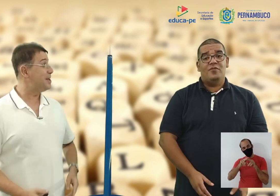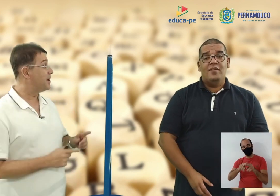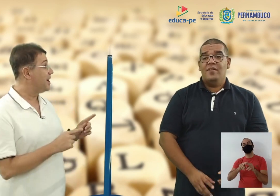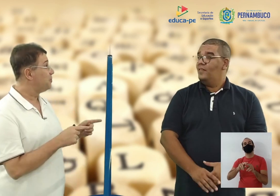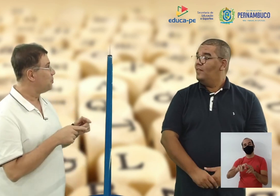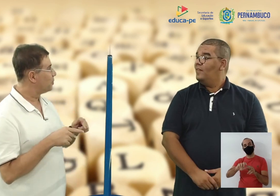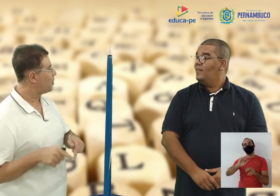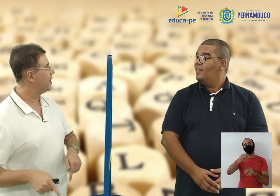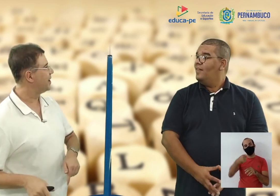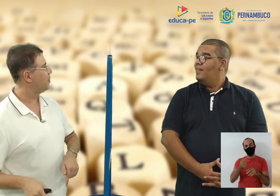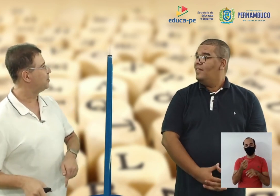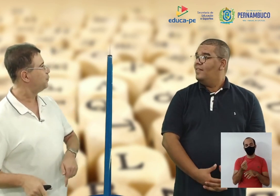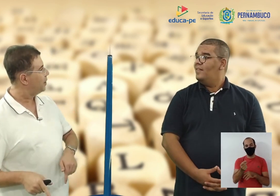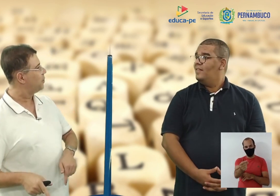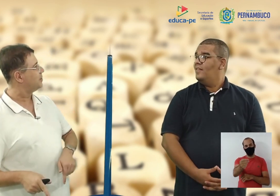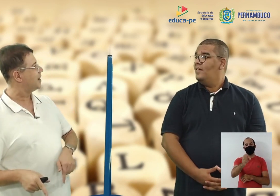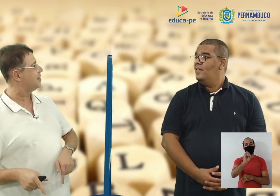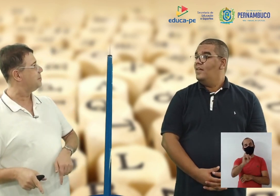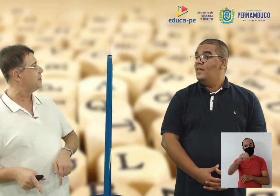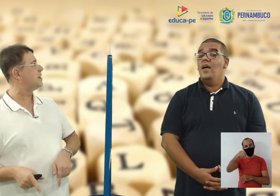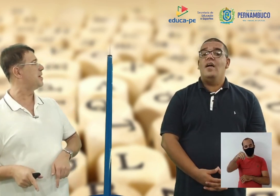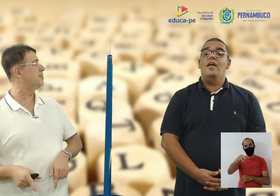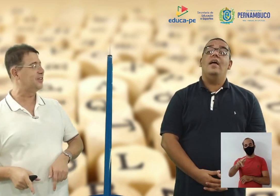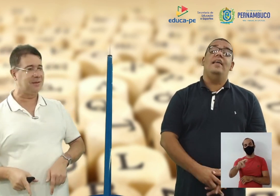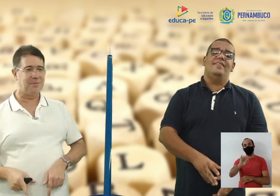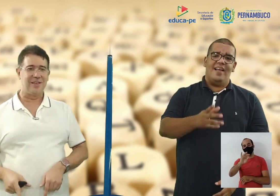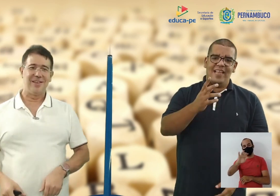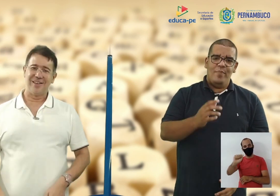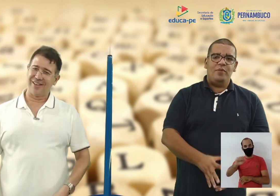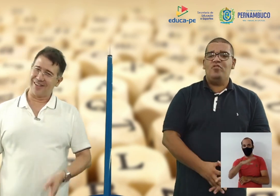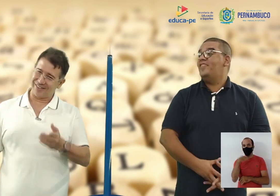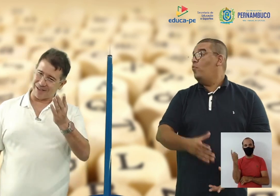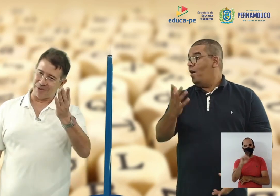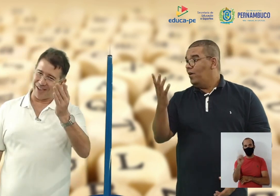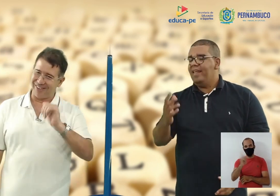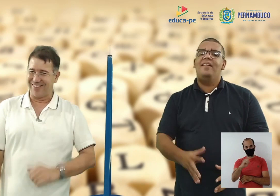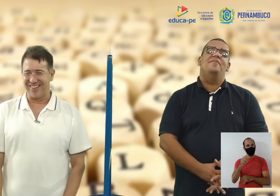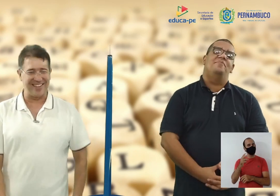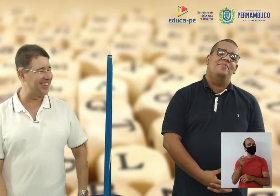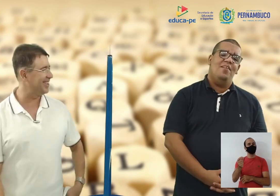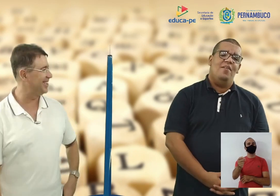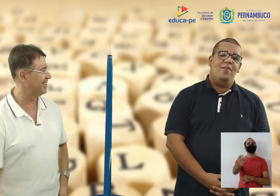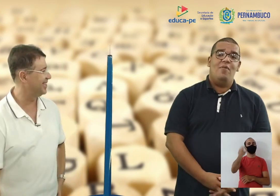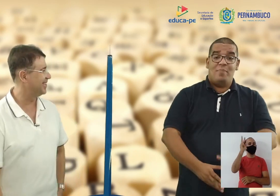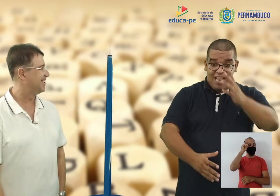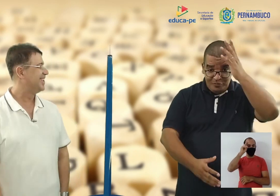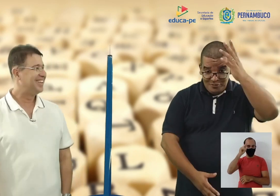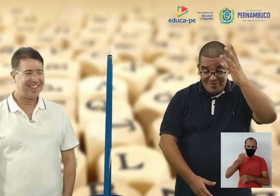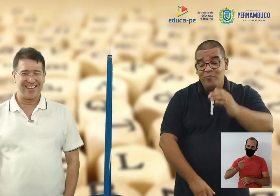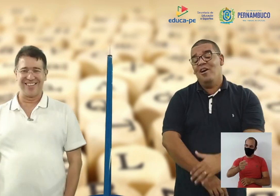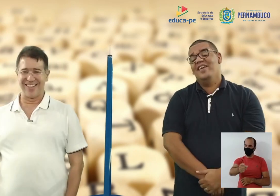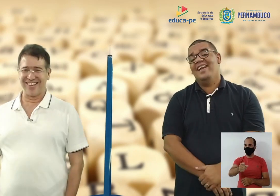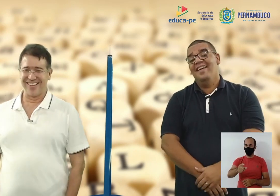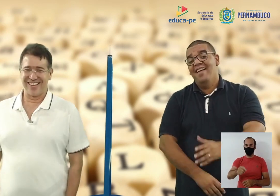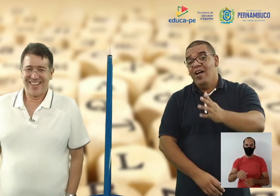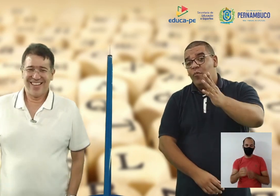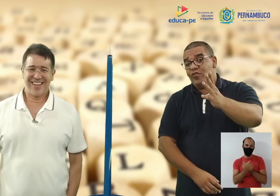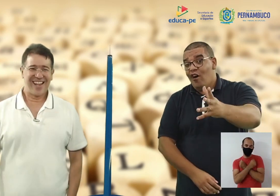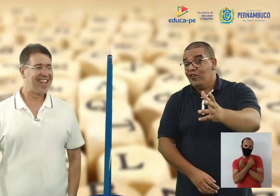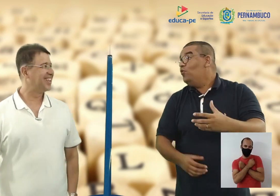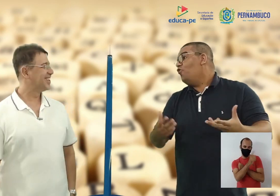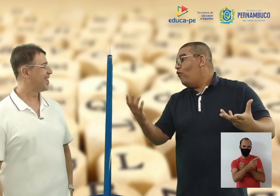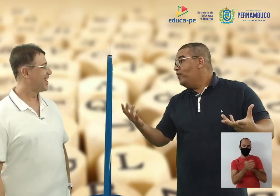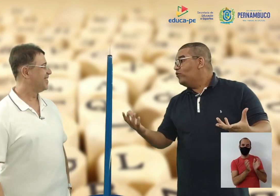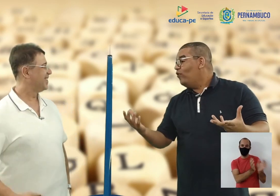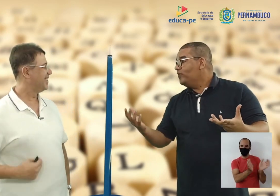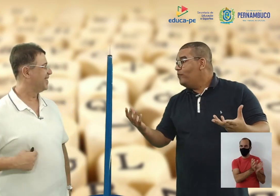Isso. E lembrar, como outro colega nosso falou, da Academia de Camaragibe. Exatamente, professor Samuel Lira. Um abraço, professor Samuel Lira. Professor